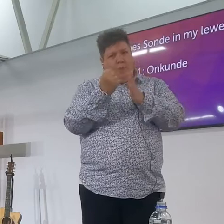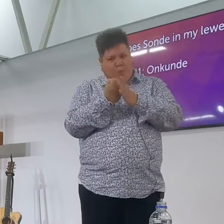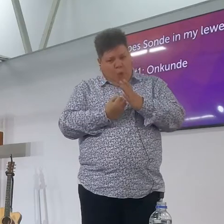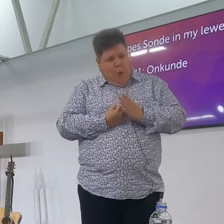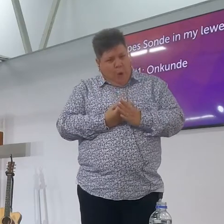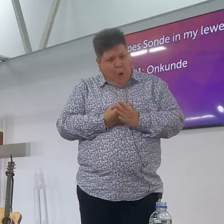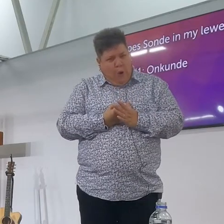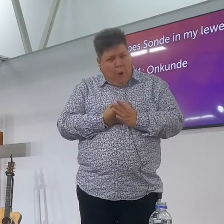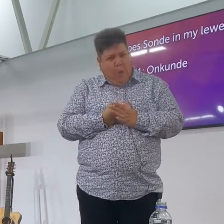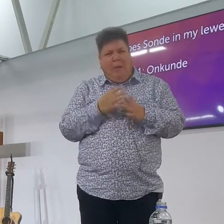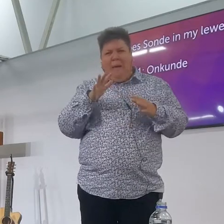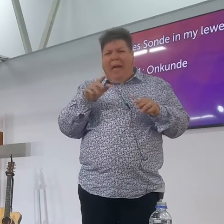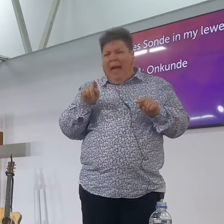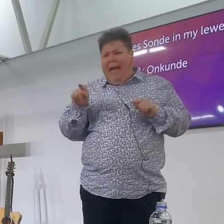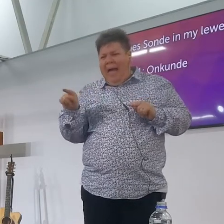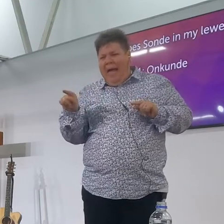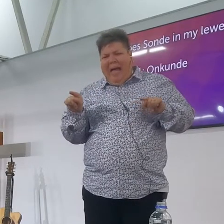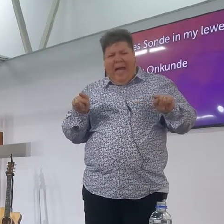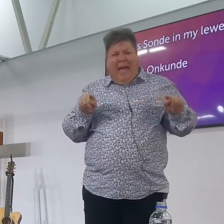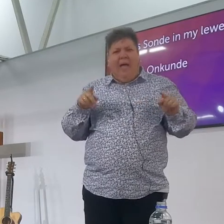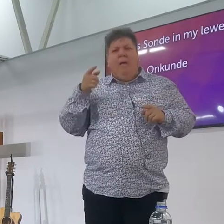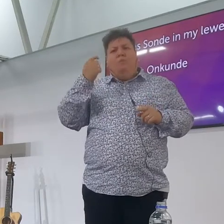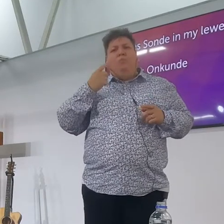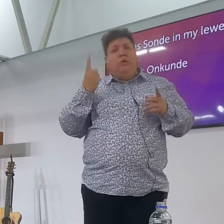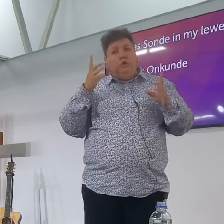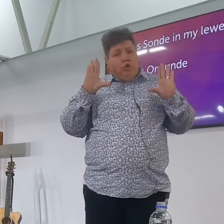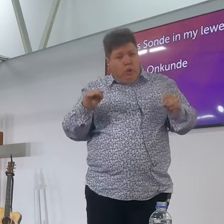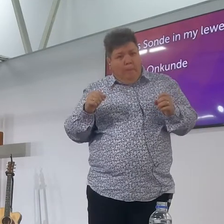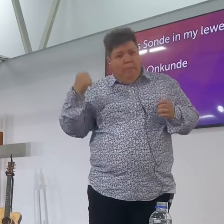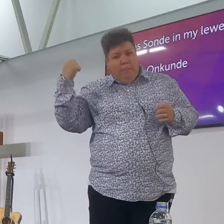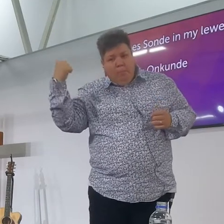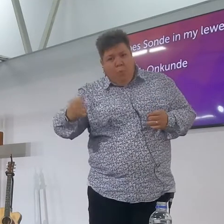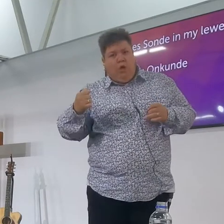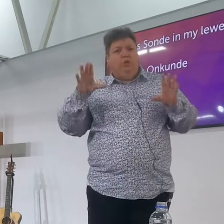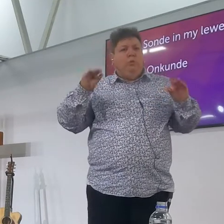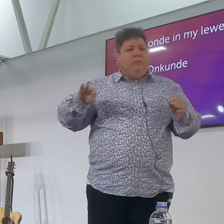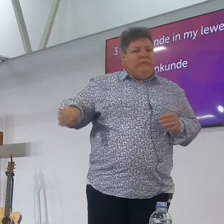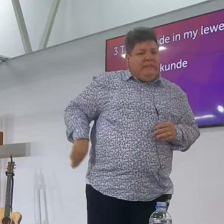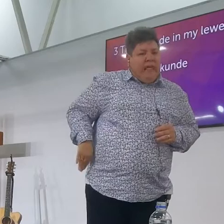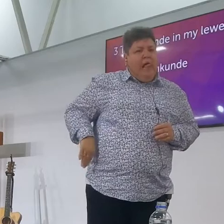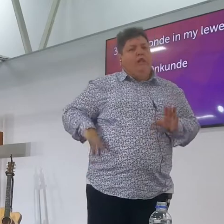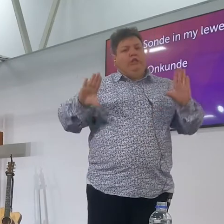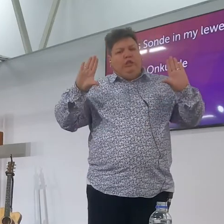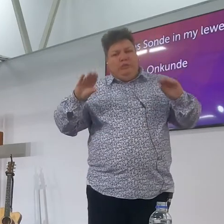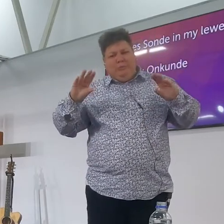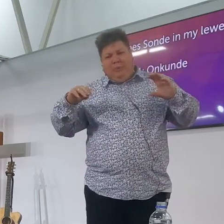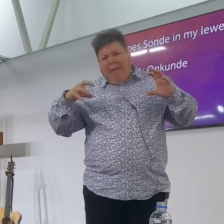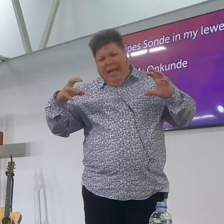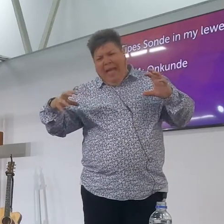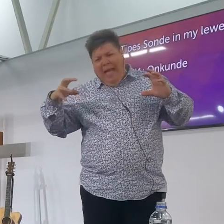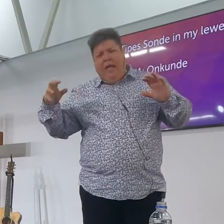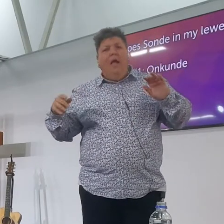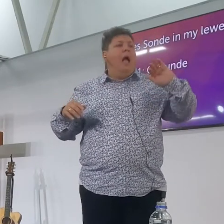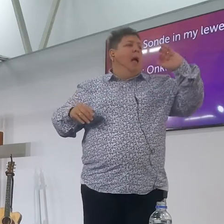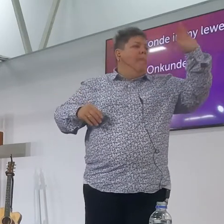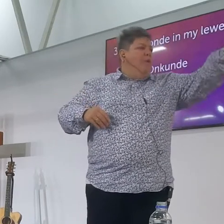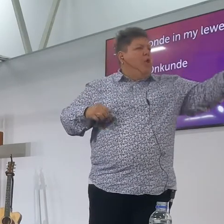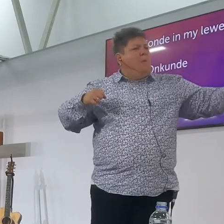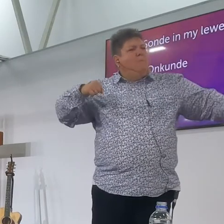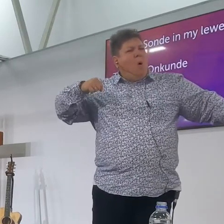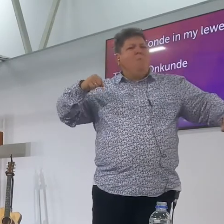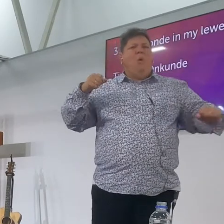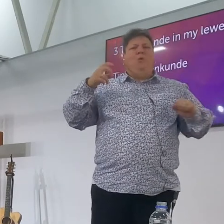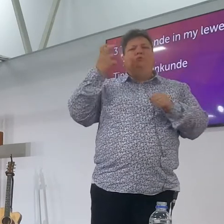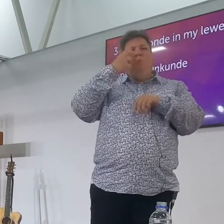eers ander goed wat jy moet nou eers ophou moord pleeg, jy moet nou eers ophou steel, jy moet nou eers ophou om, weet, die biere te slaan, en